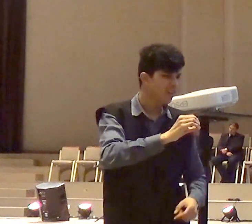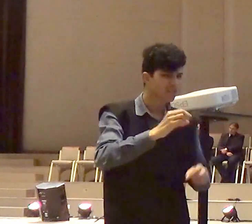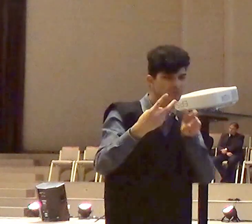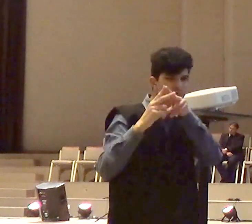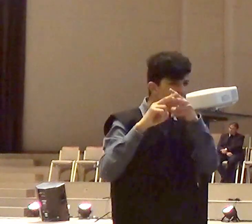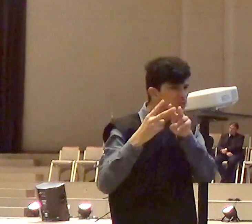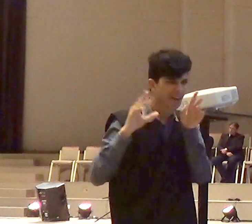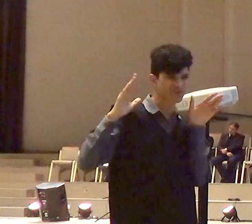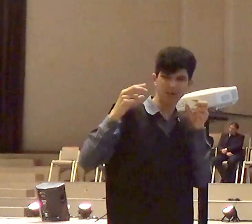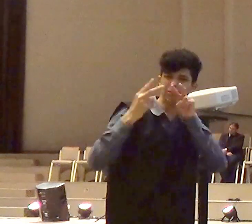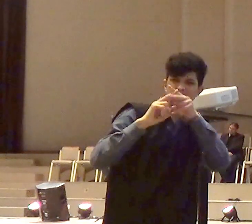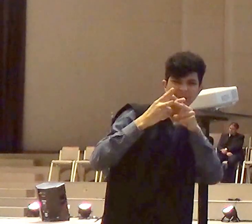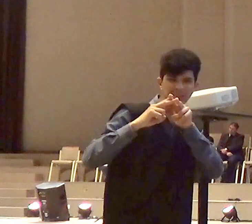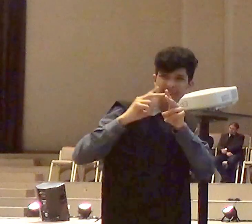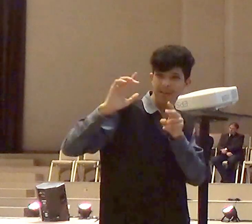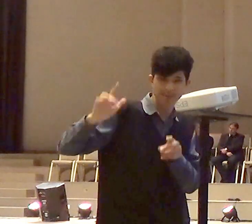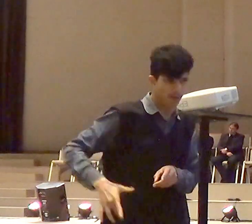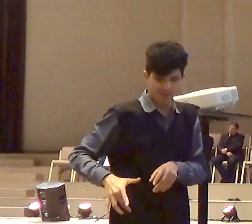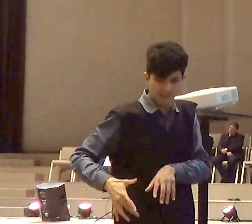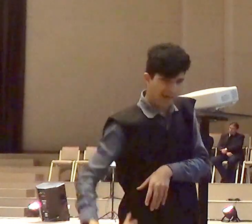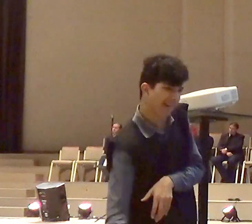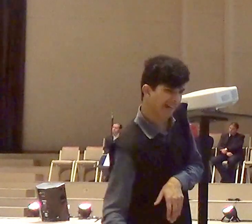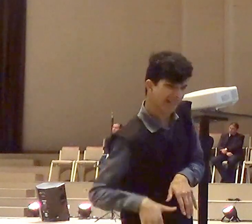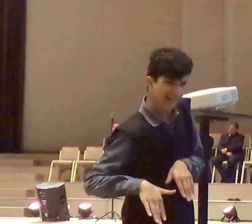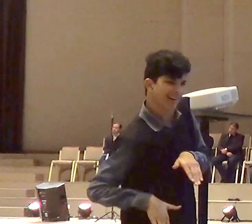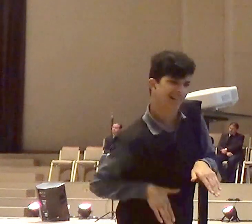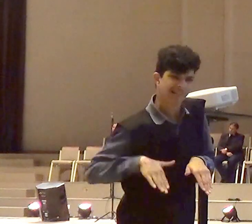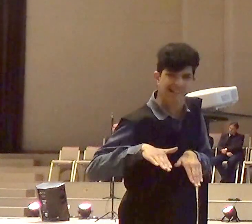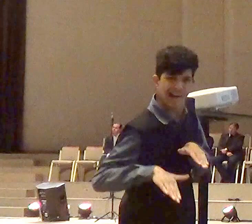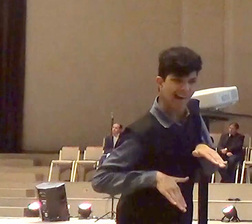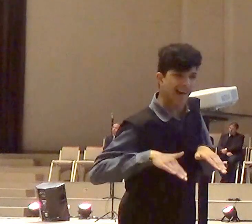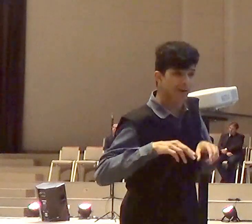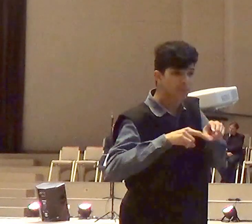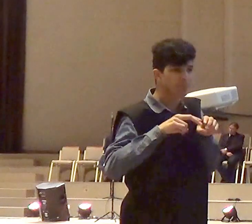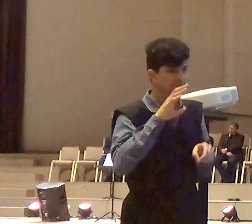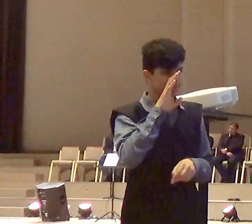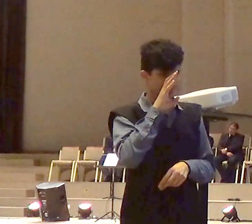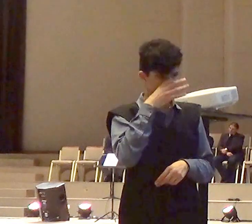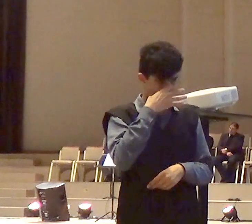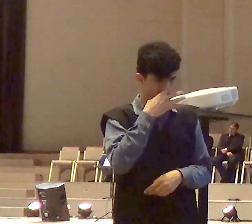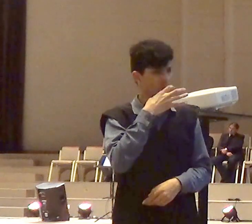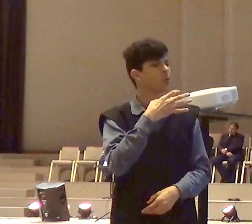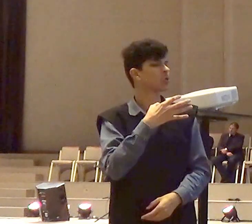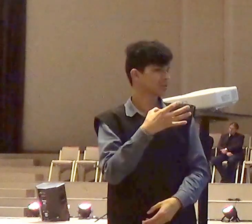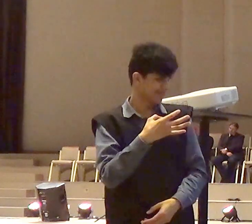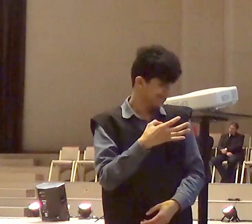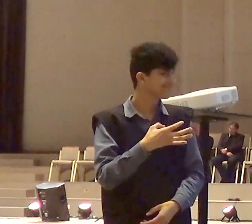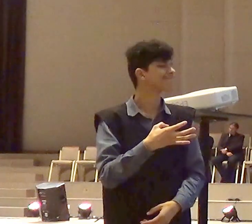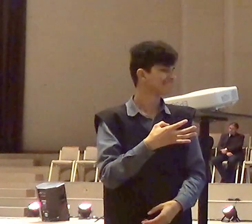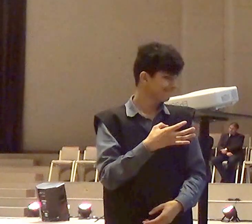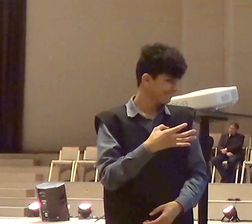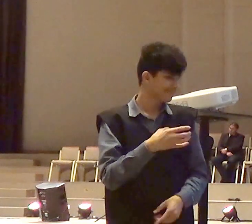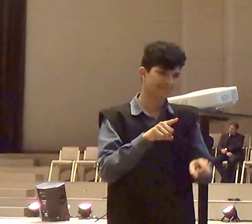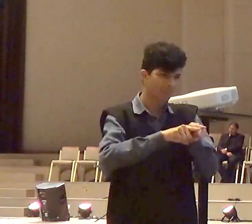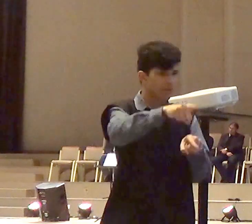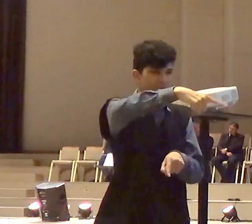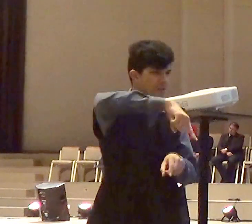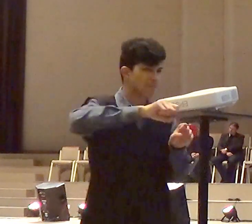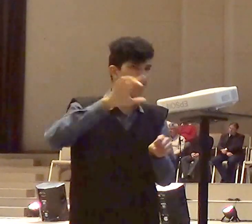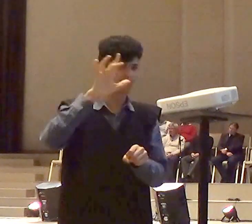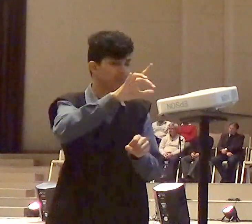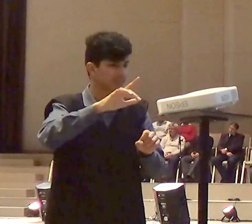aí vai chegar uma hora que Deus vai tocar em você filho vai descontar inteiro